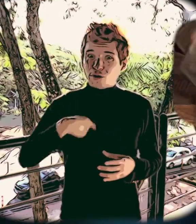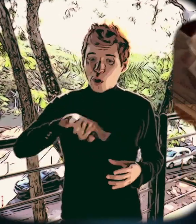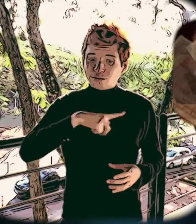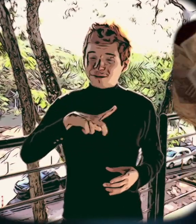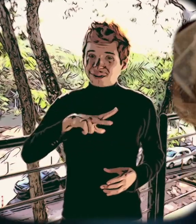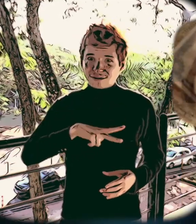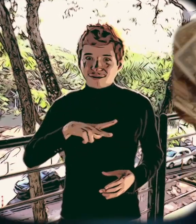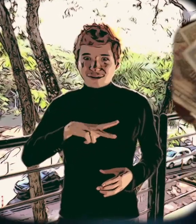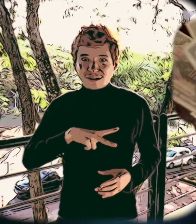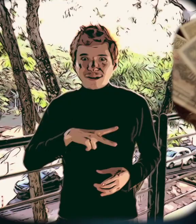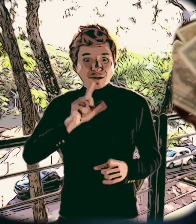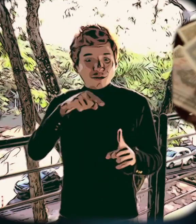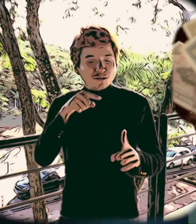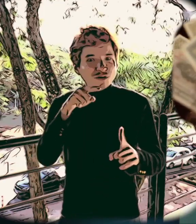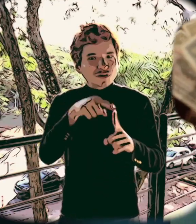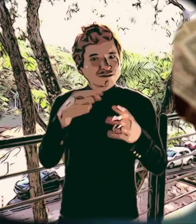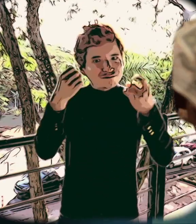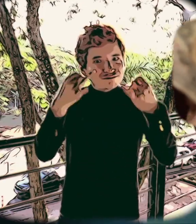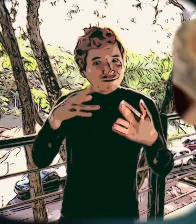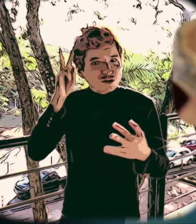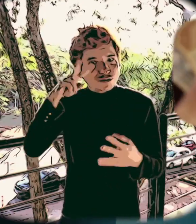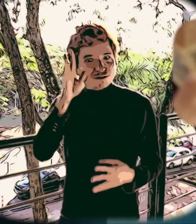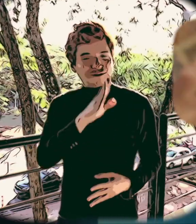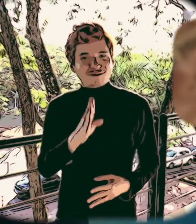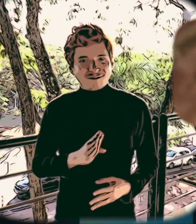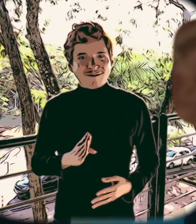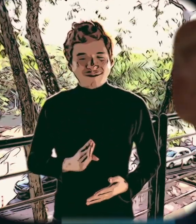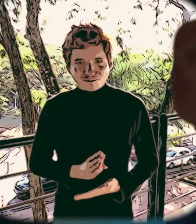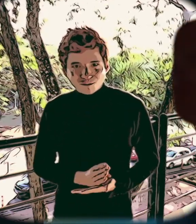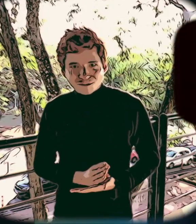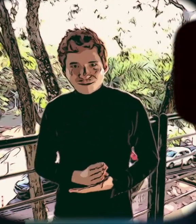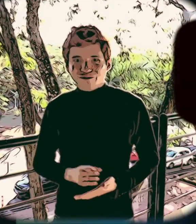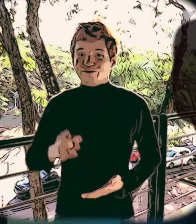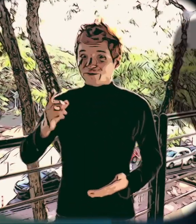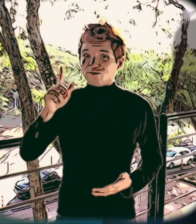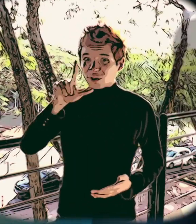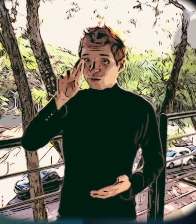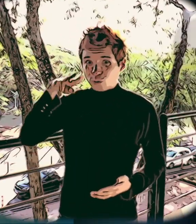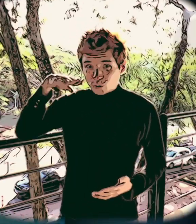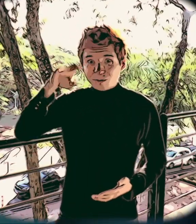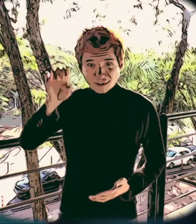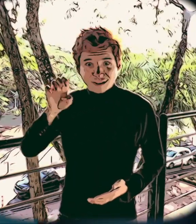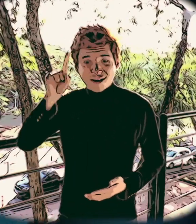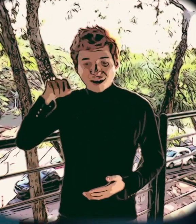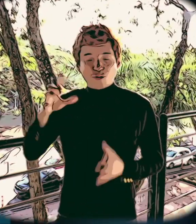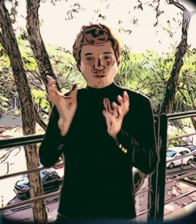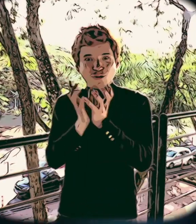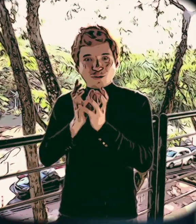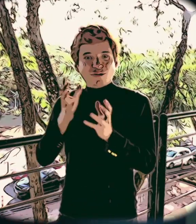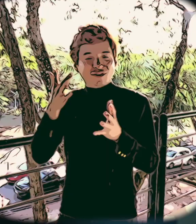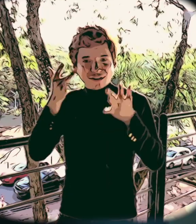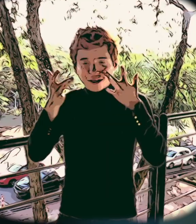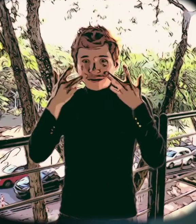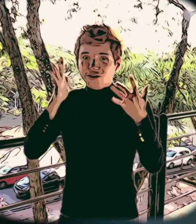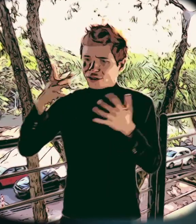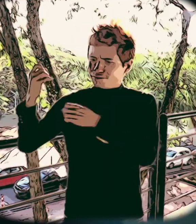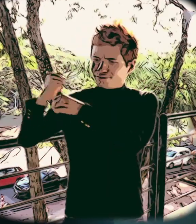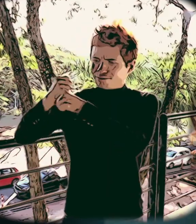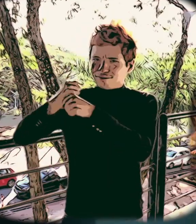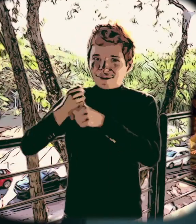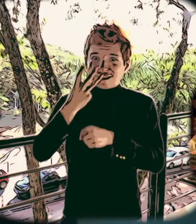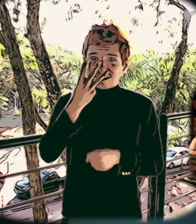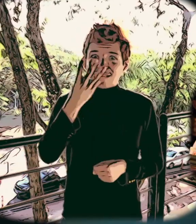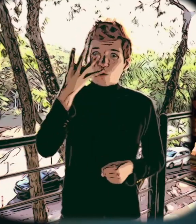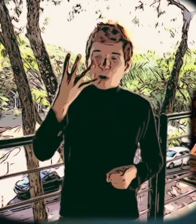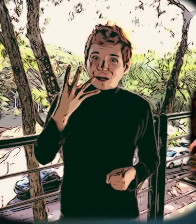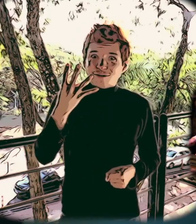e do nosso grupo, tangenciando a história do nosso país. Nosso grupo é o Lume Teatro, que é um núcleo de pesquisas